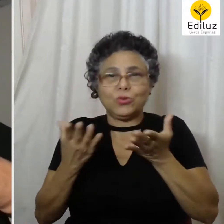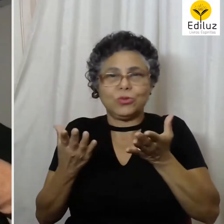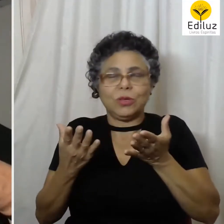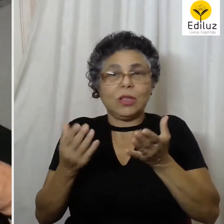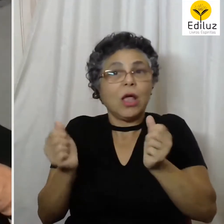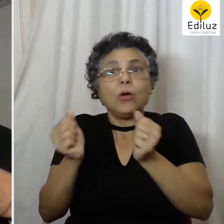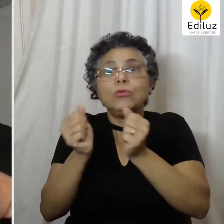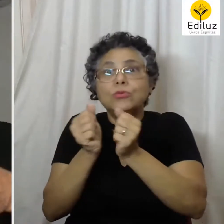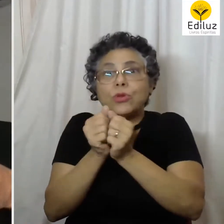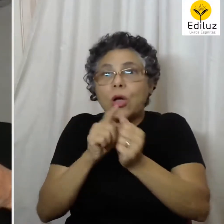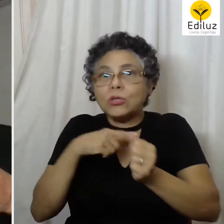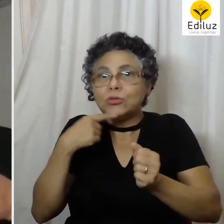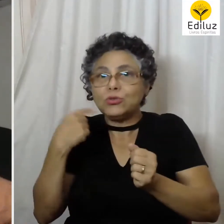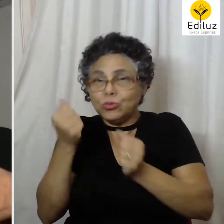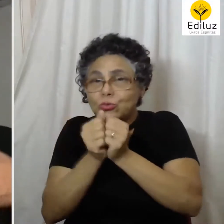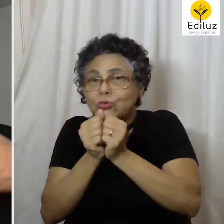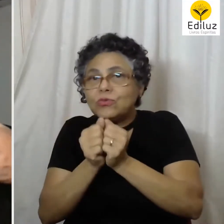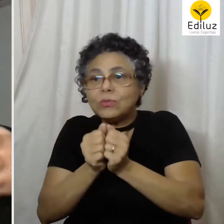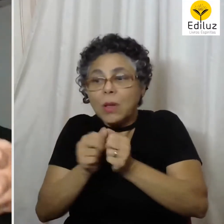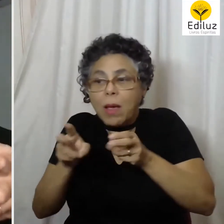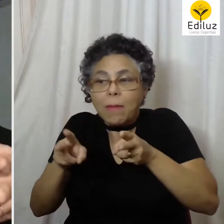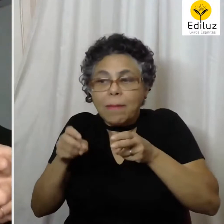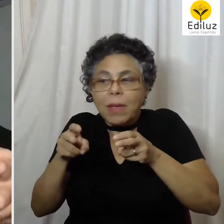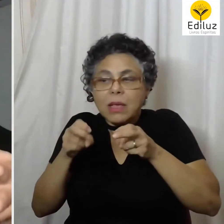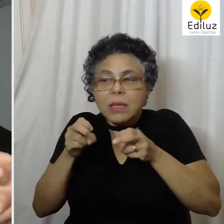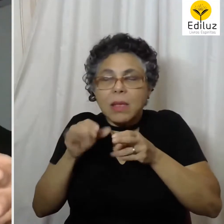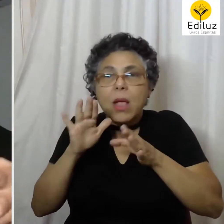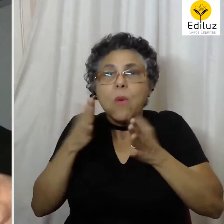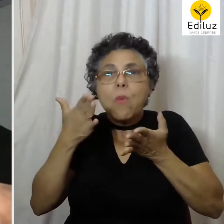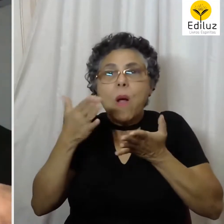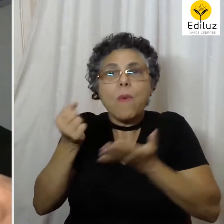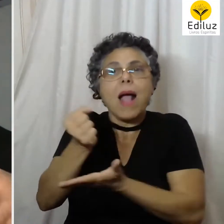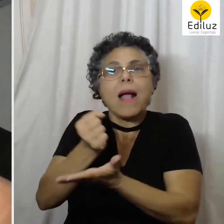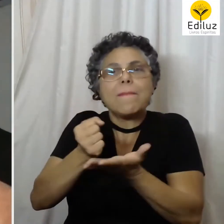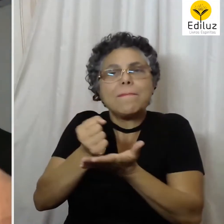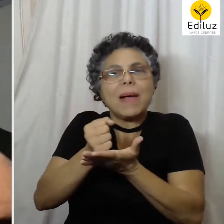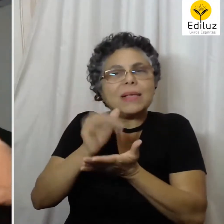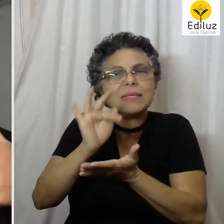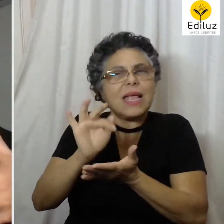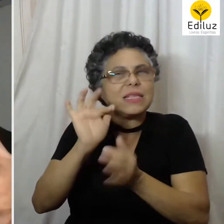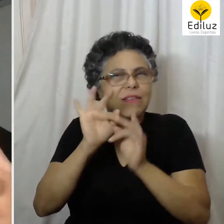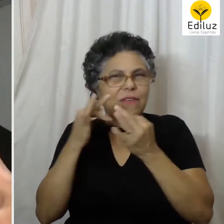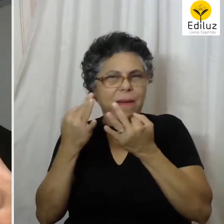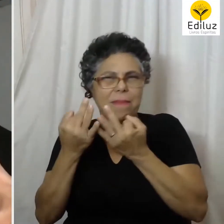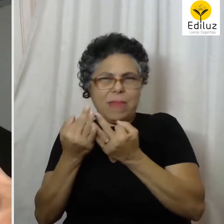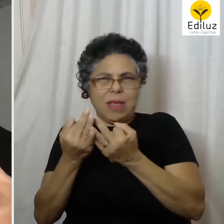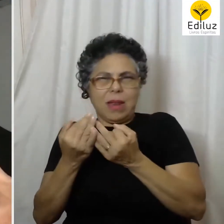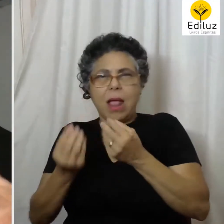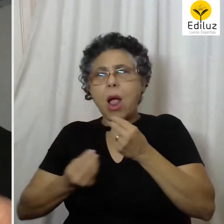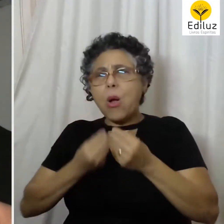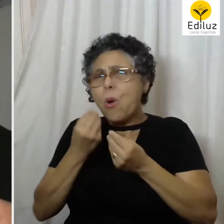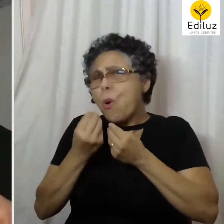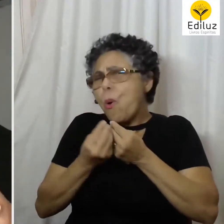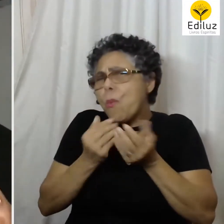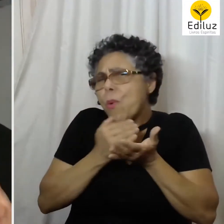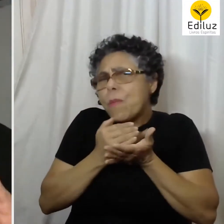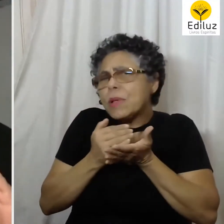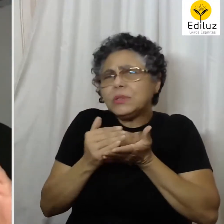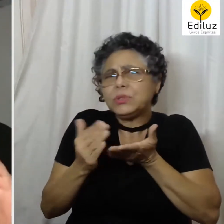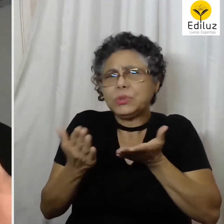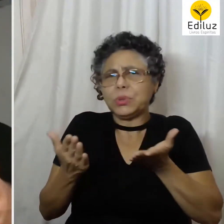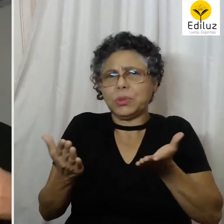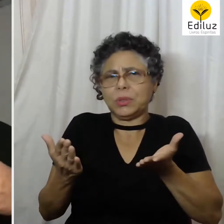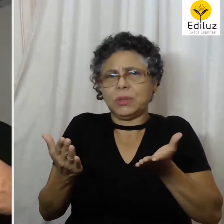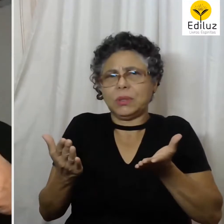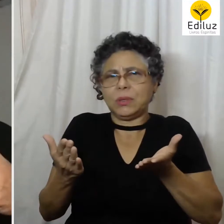vamos perceber que tipo de estrutura familiar, como é que ela se estabelece,